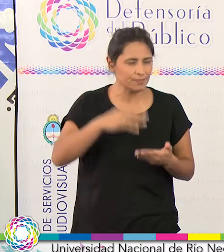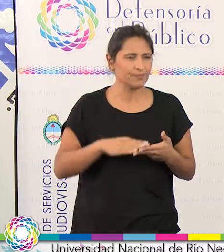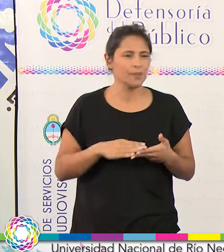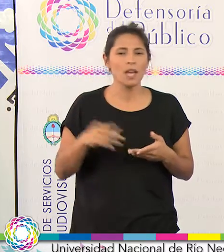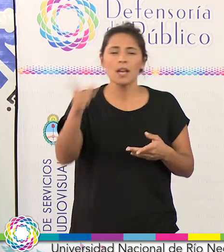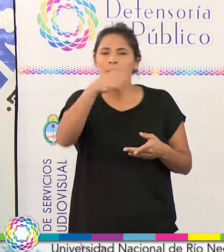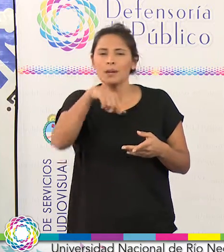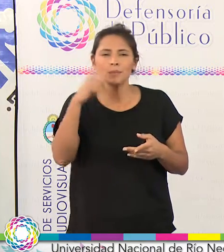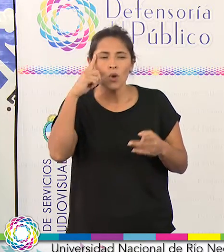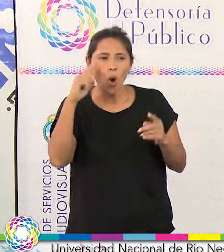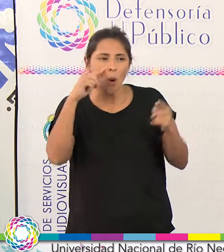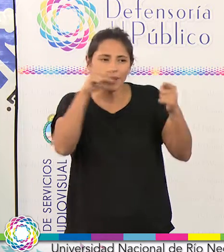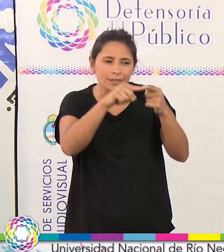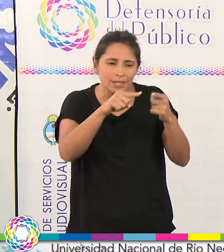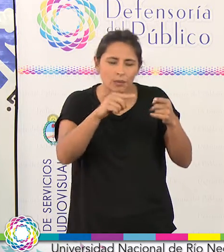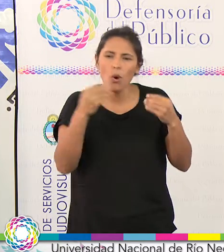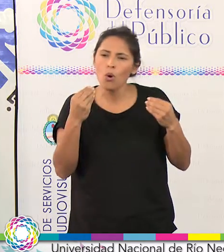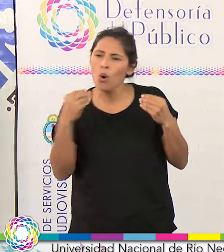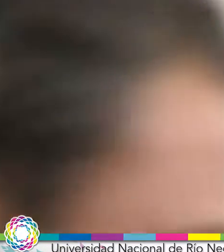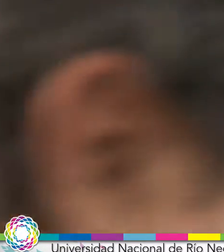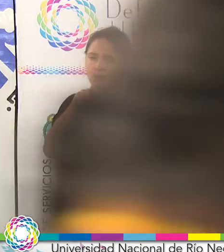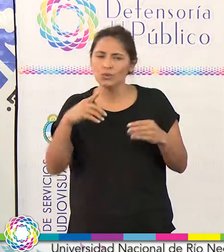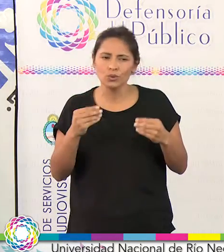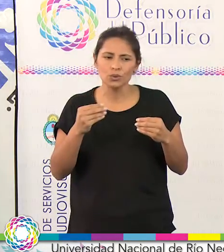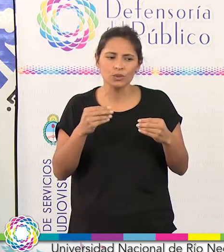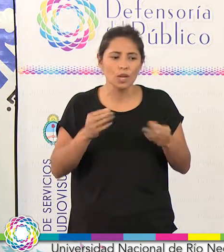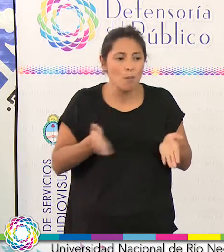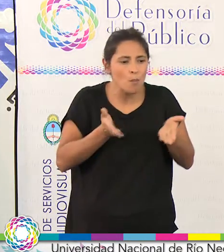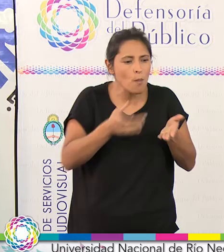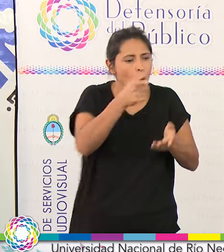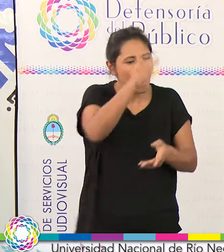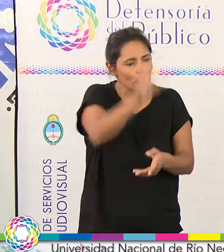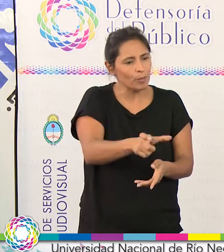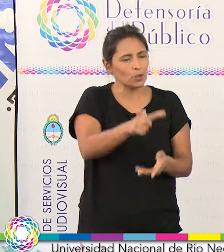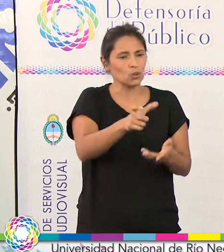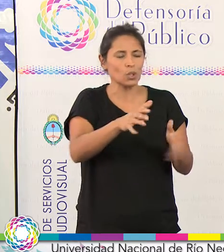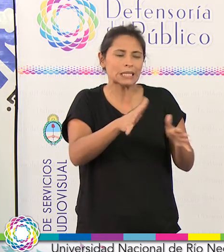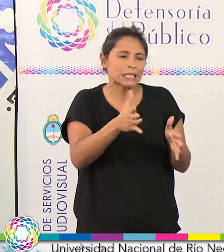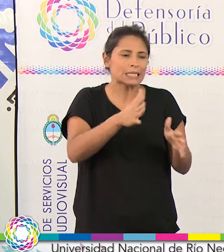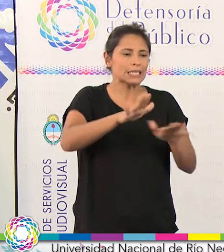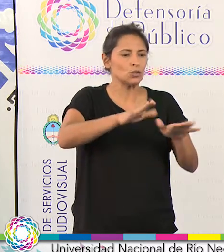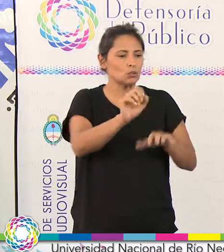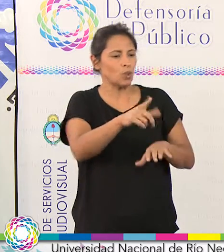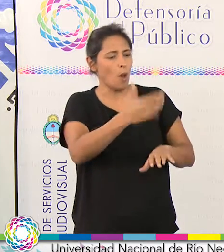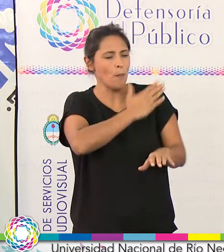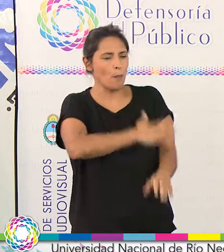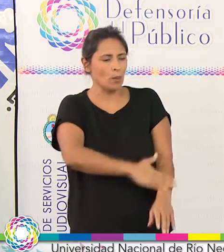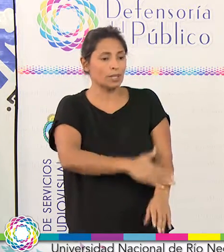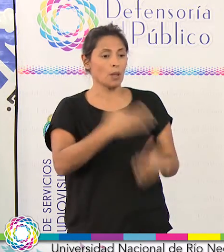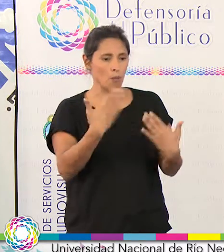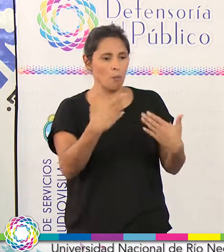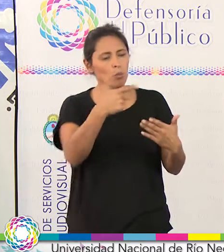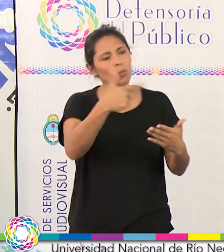para promover que las personas en situación de pobreza puedan ejercer el derecho en forma más plena posible. Y en ese